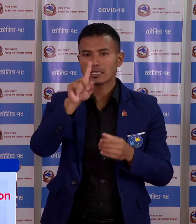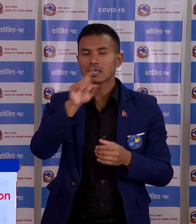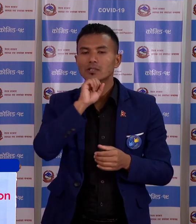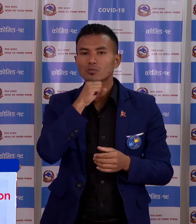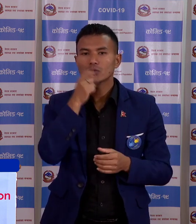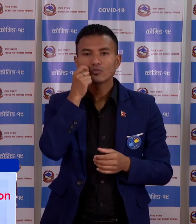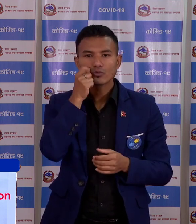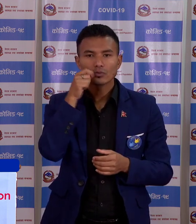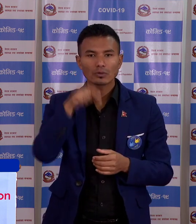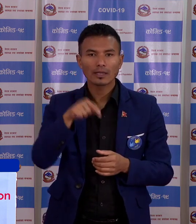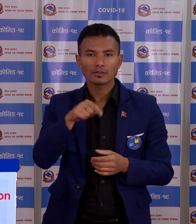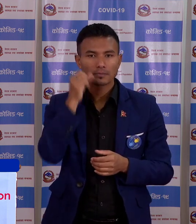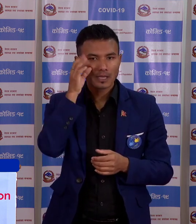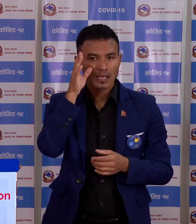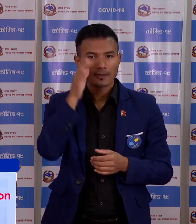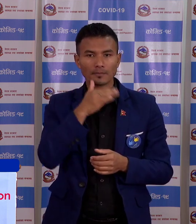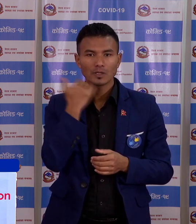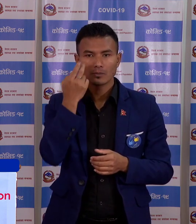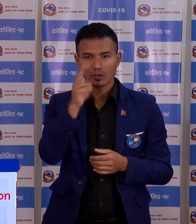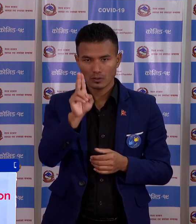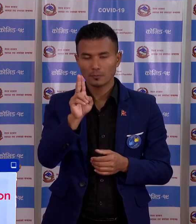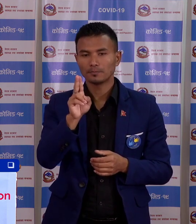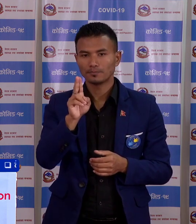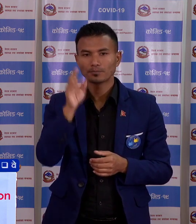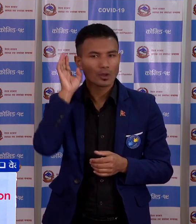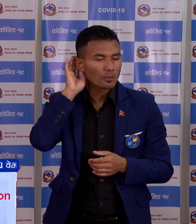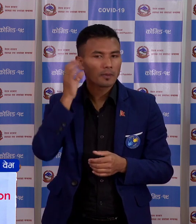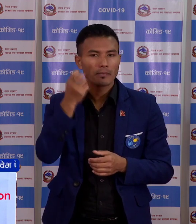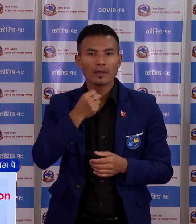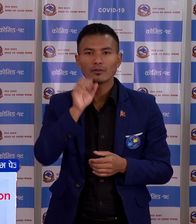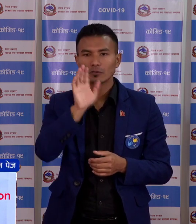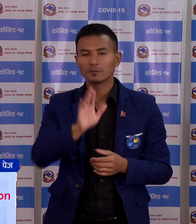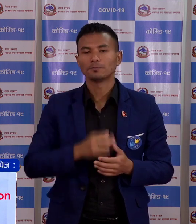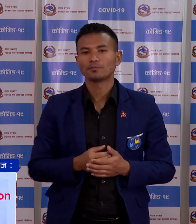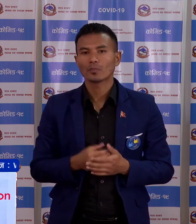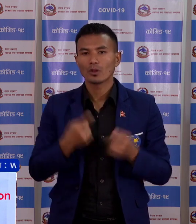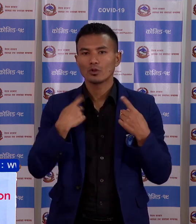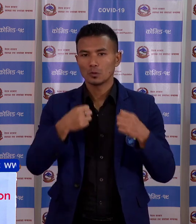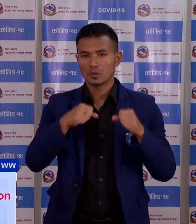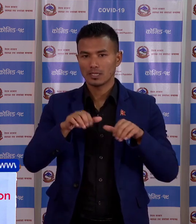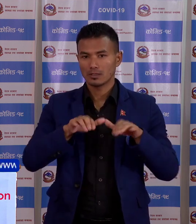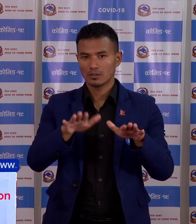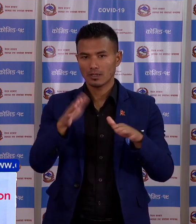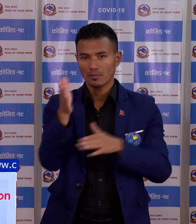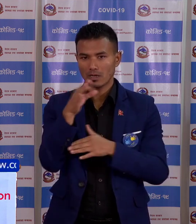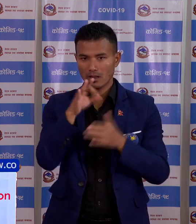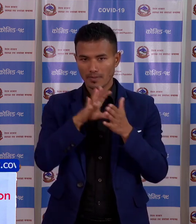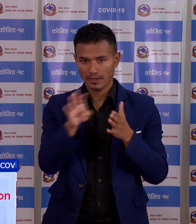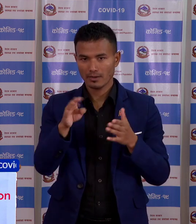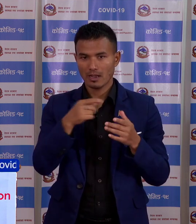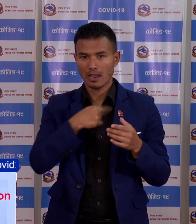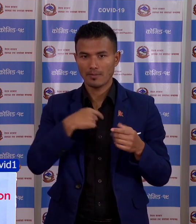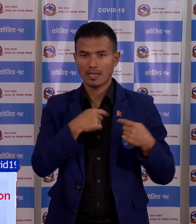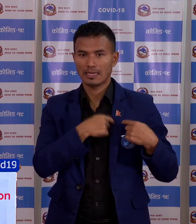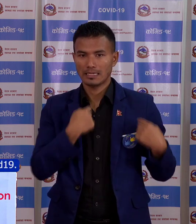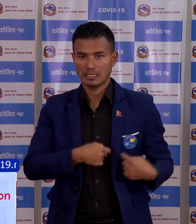बर्षे पुरुषको आज बियानन्नु दन भहेको खबर प्राप्त भहेको छा स्वास्ते तथा जन संख्या मंत्रा लाइको तरफाटा